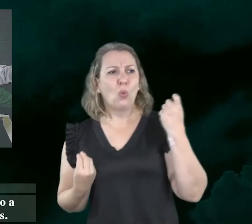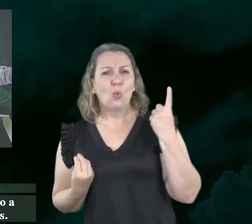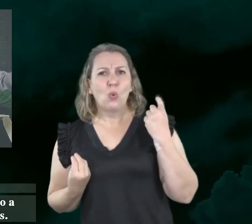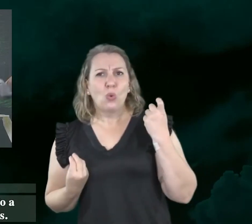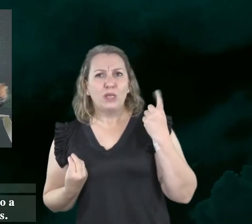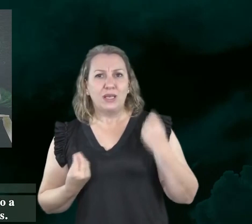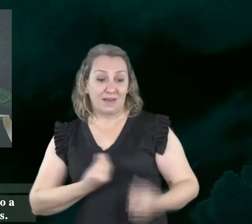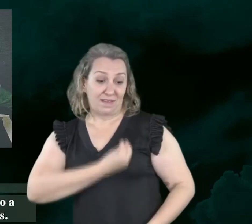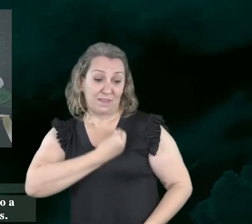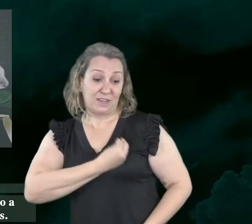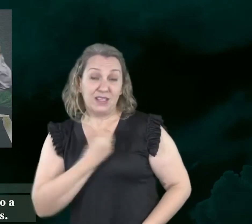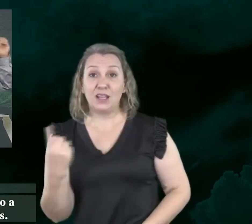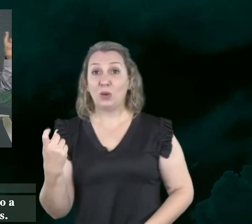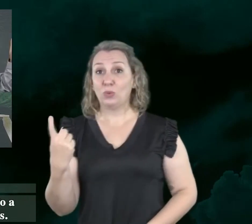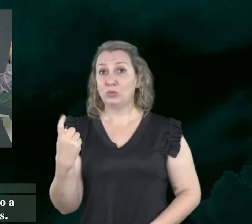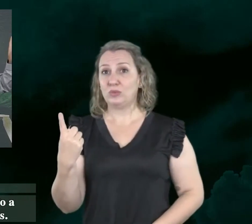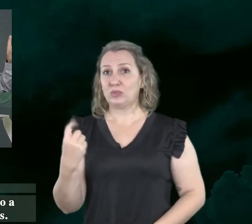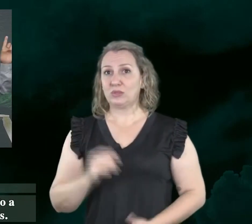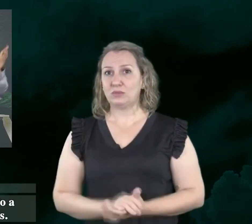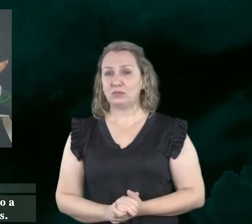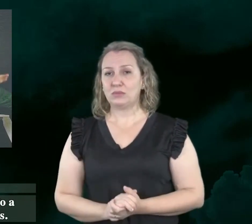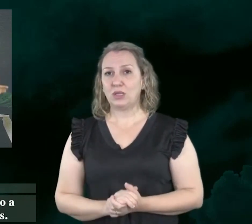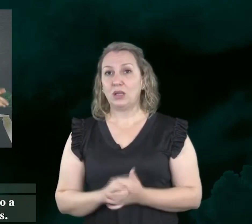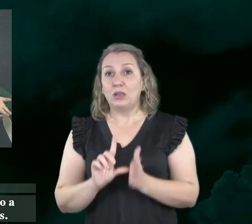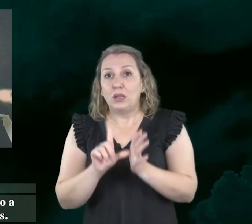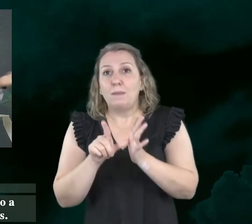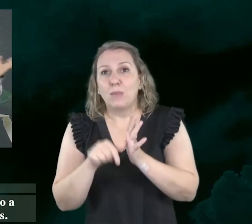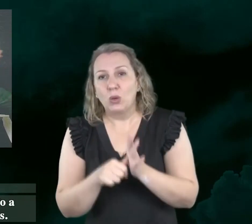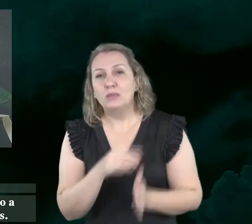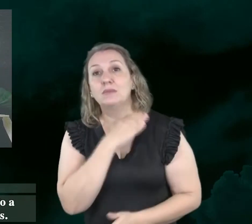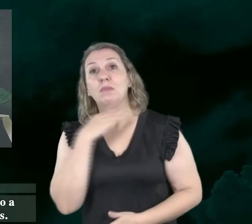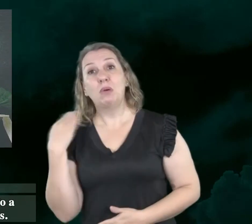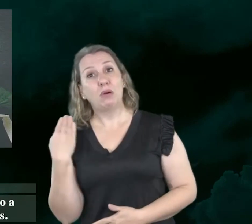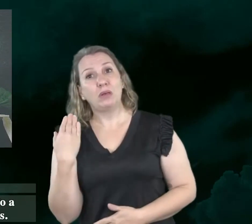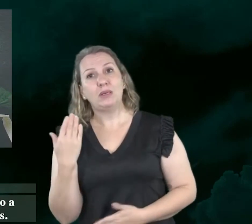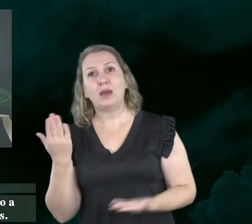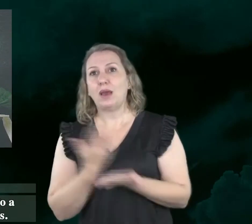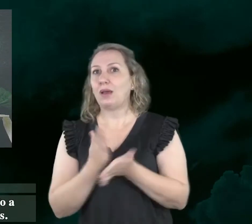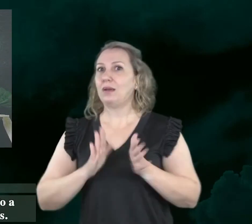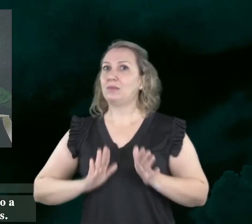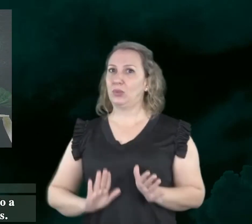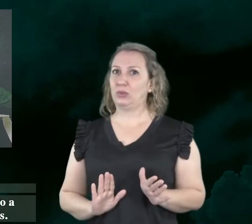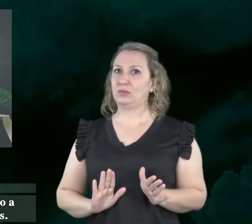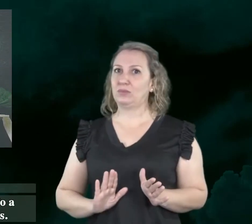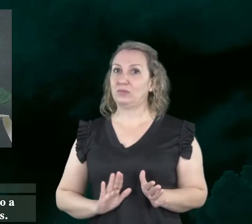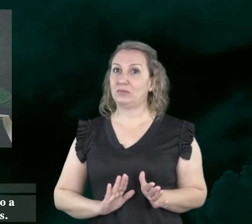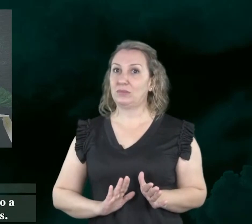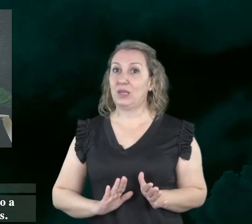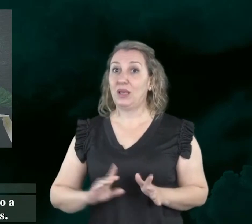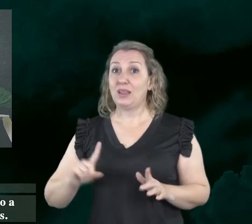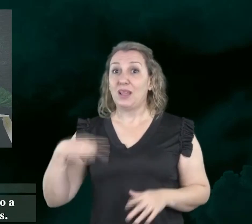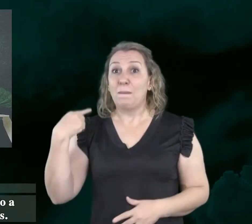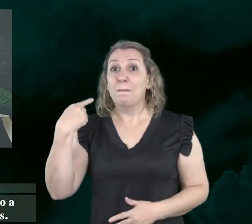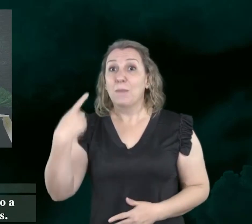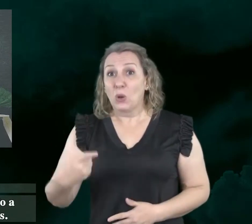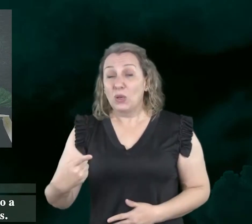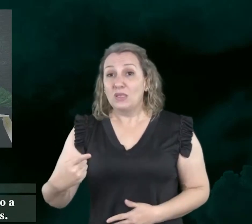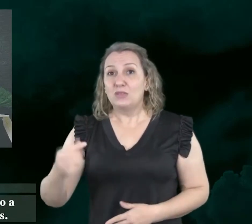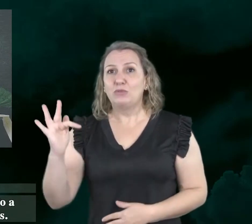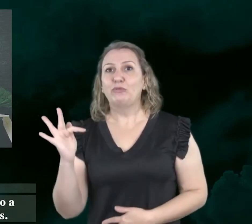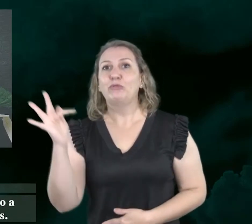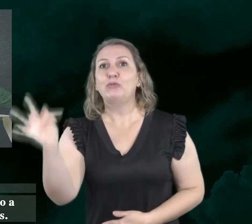Deus. E o juízo de Deus será segundo a verdade. Então a verdade é a